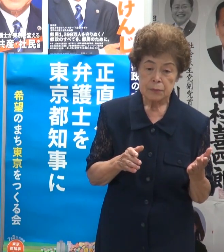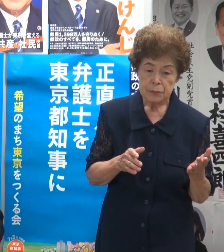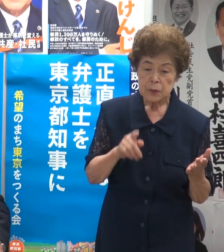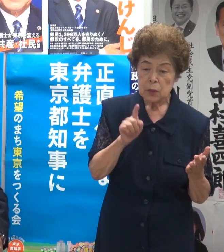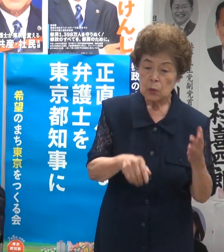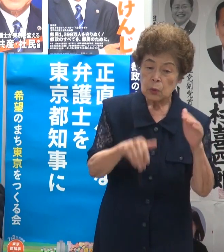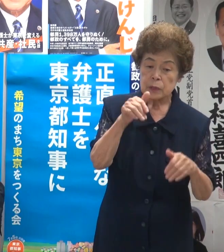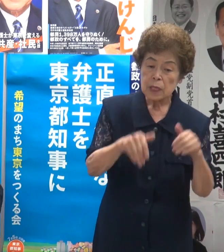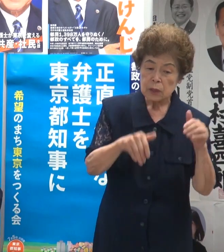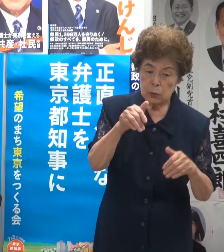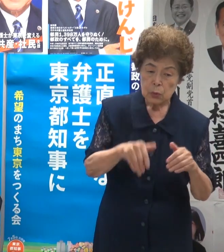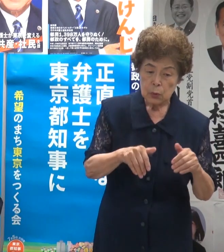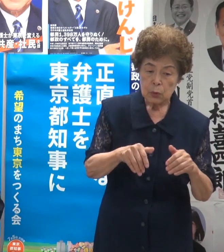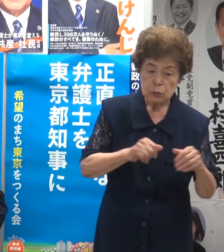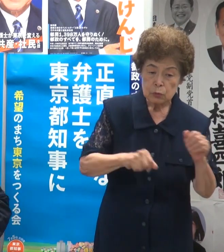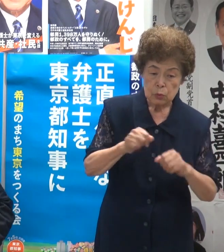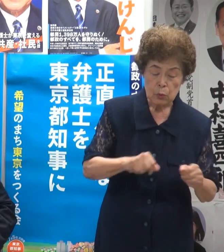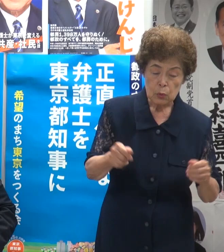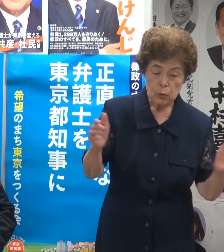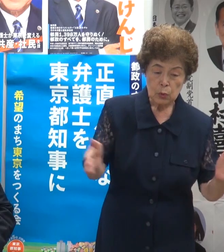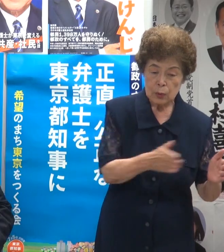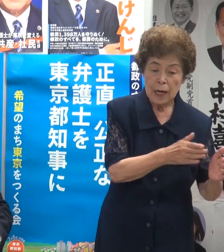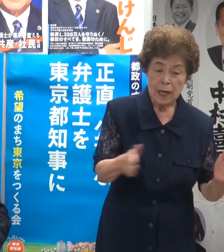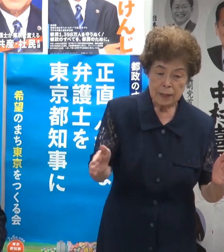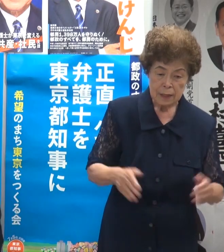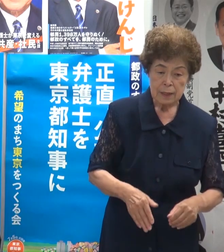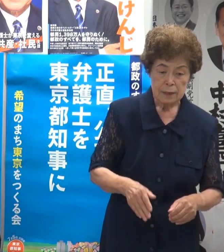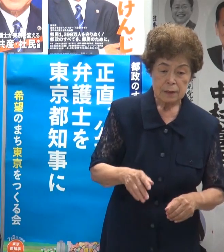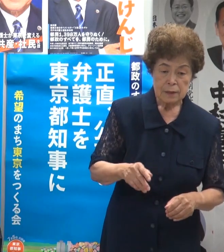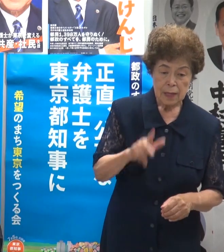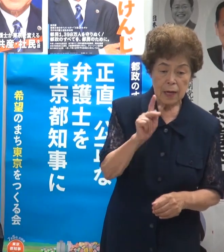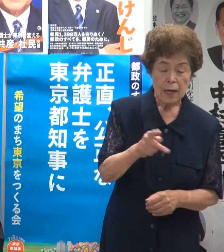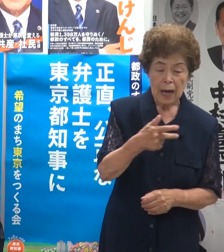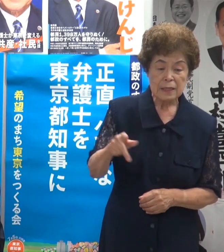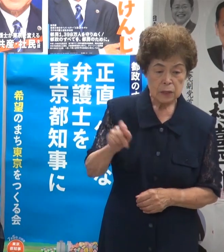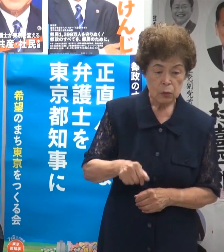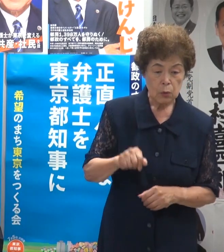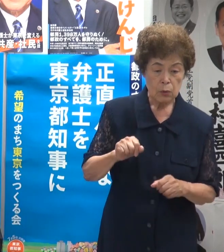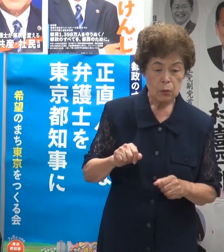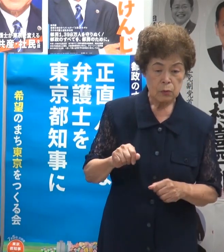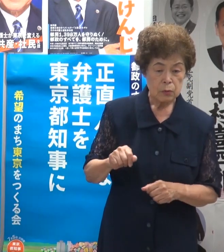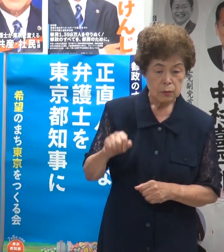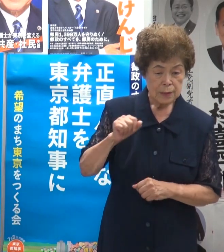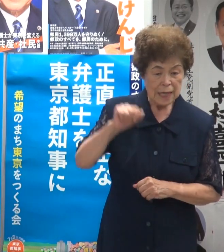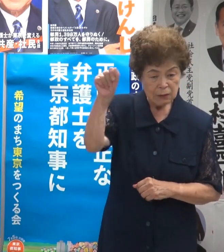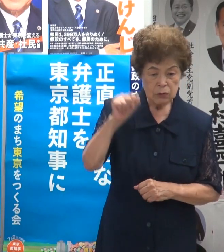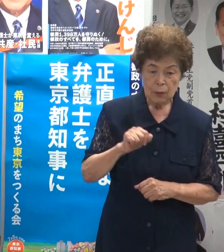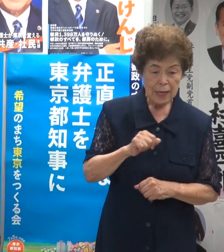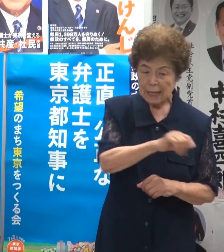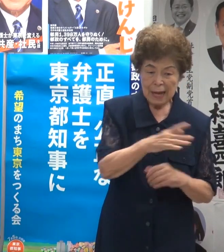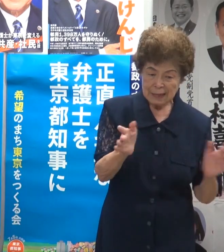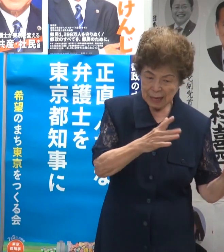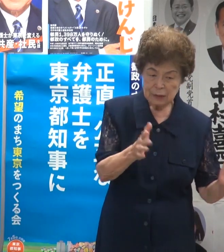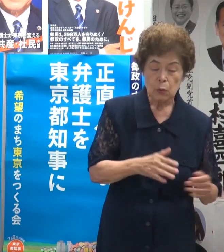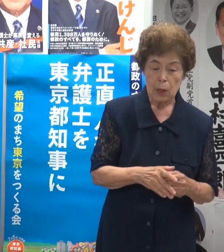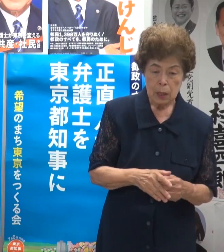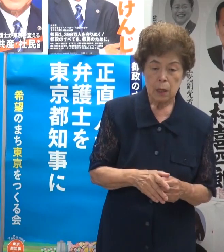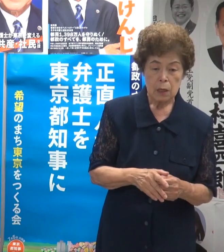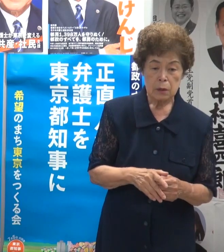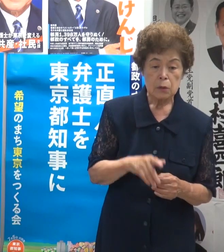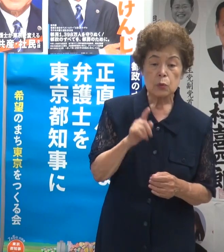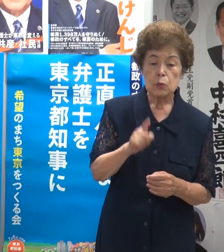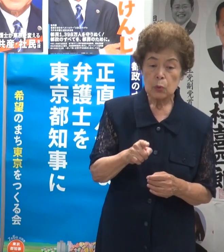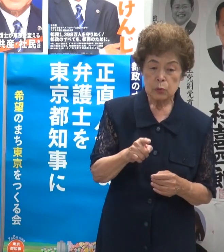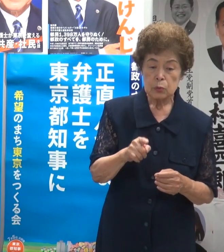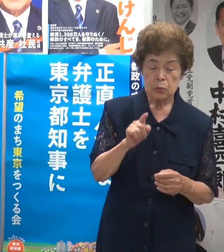この選挙戦の中でイエスかノーかっていうことをですね迫ってね、でカジノについてのそのど